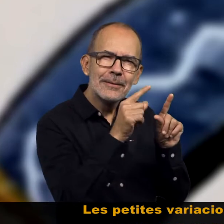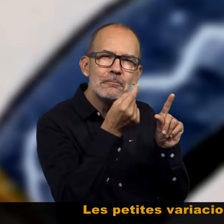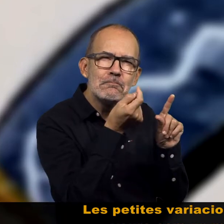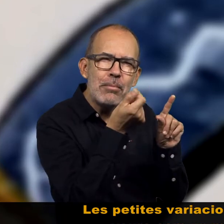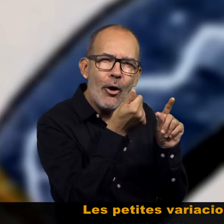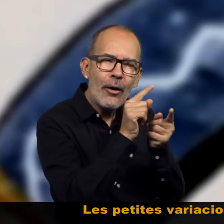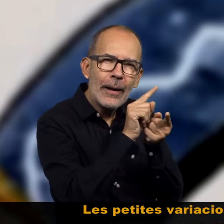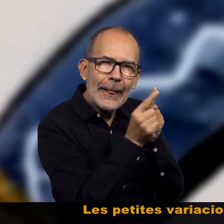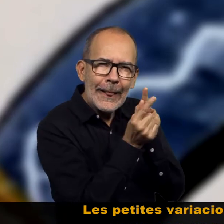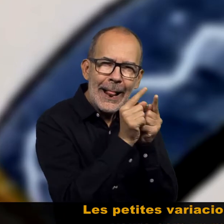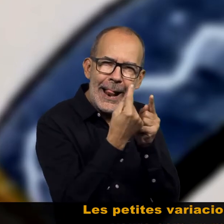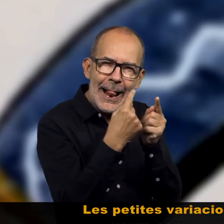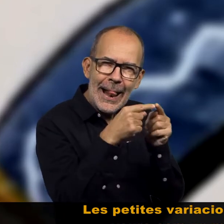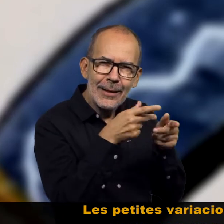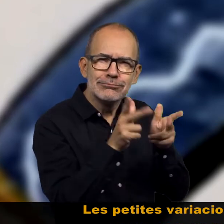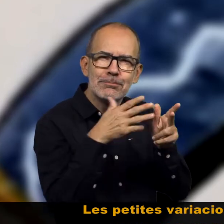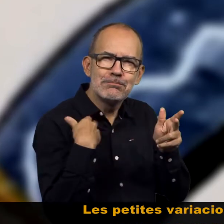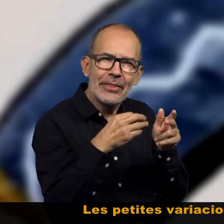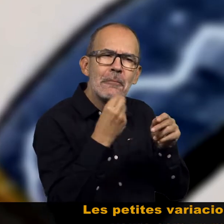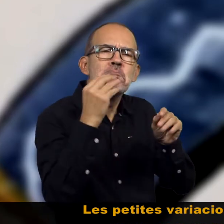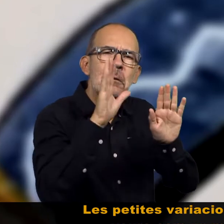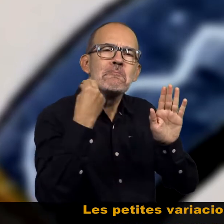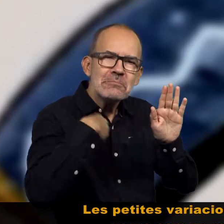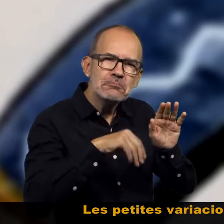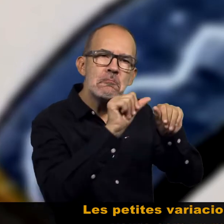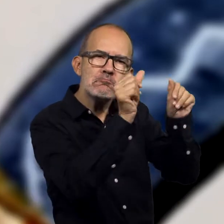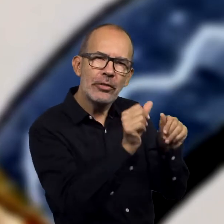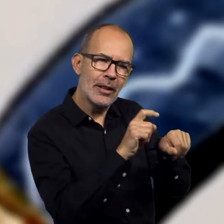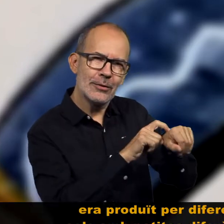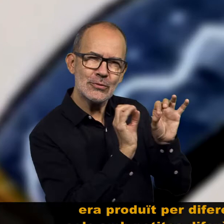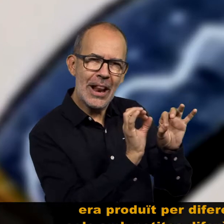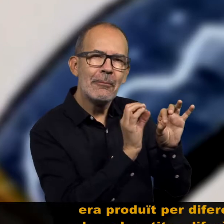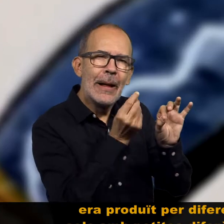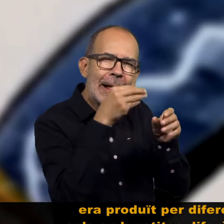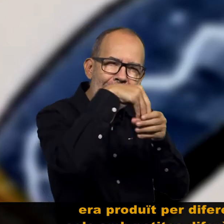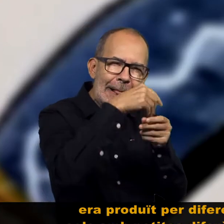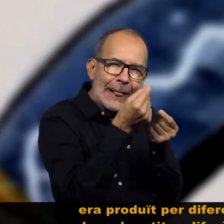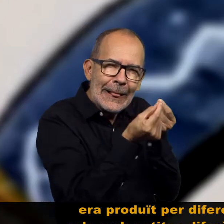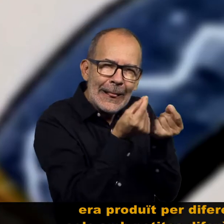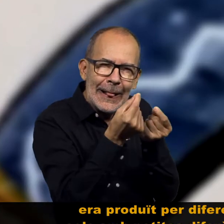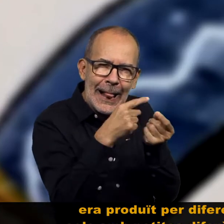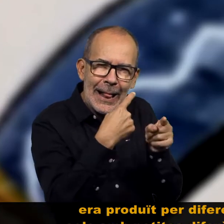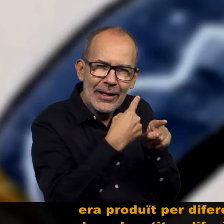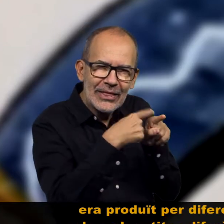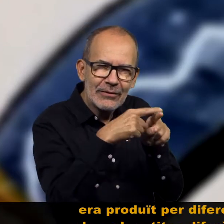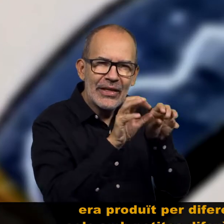Les petites variacions ens permeten veure com un mateix model era produït per diferents obradors tan sols amb petites